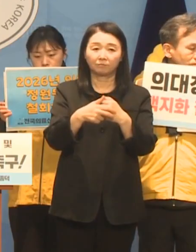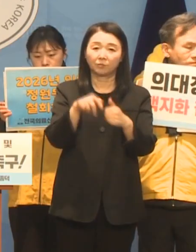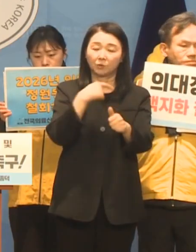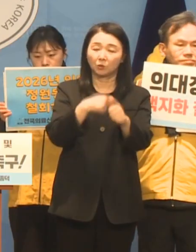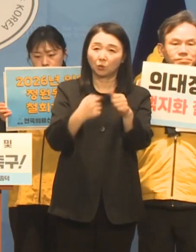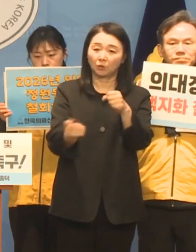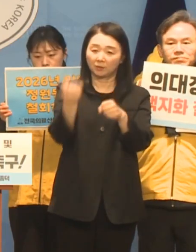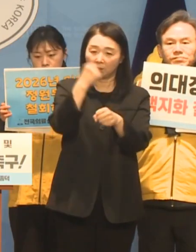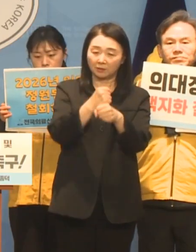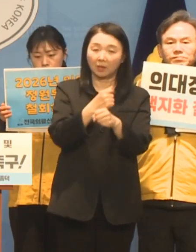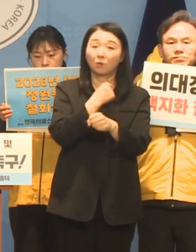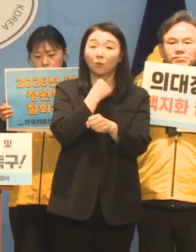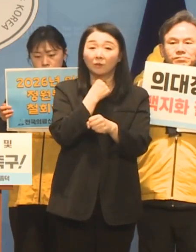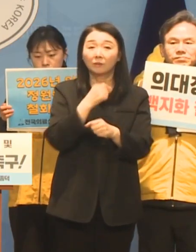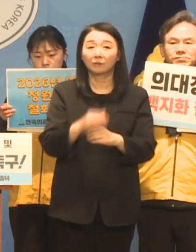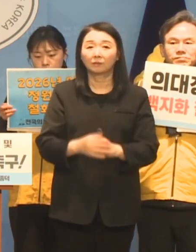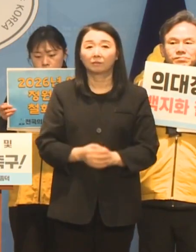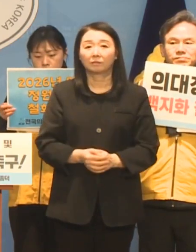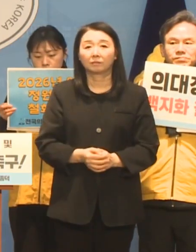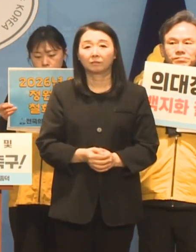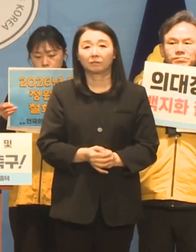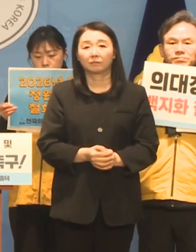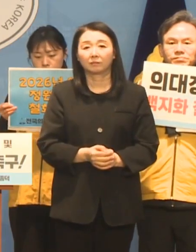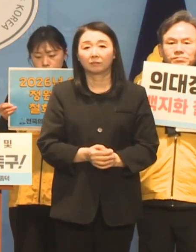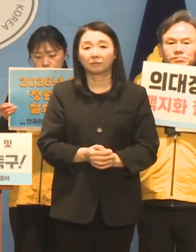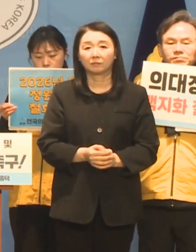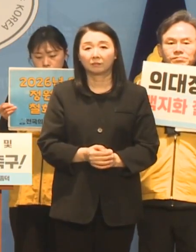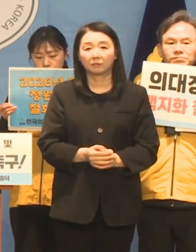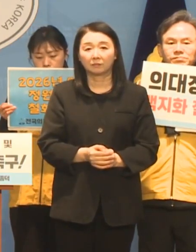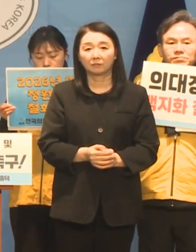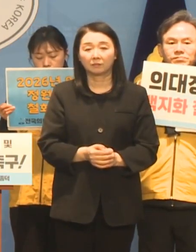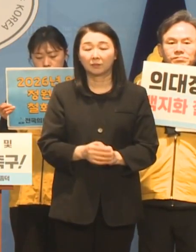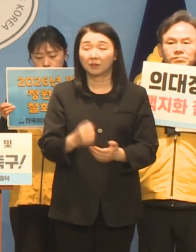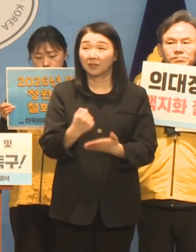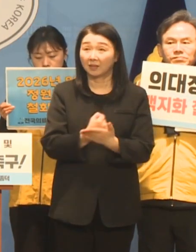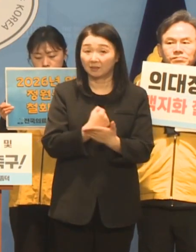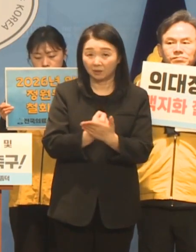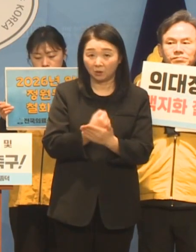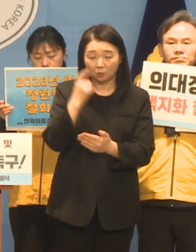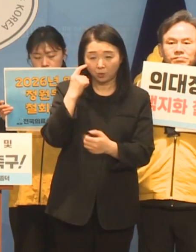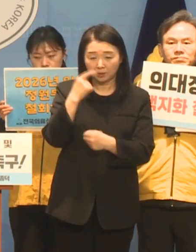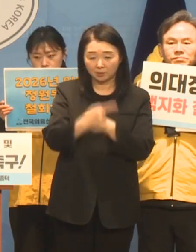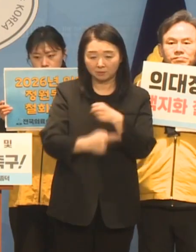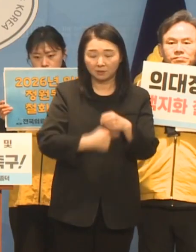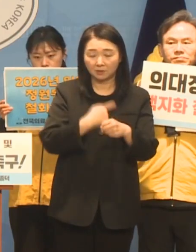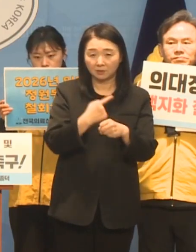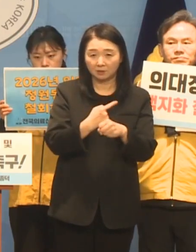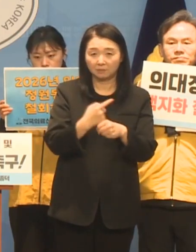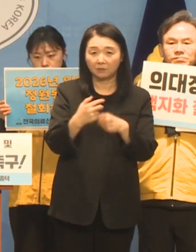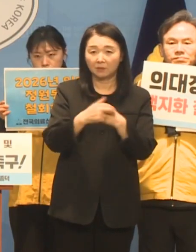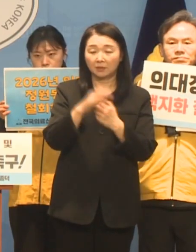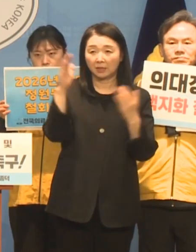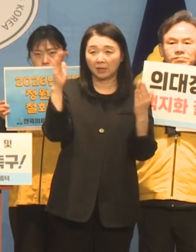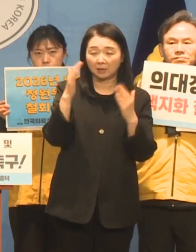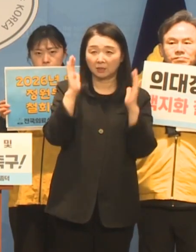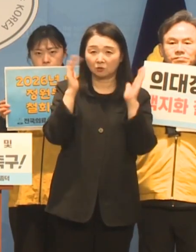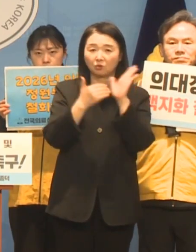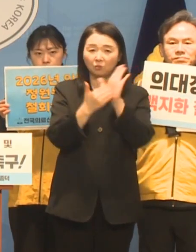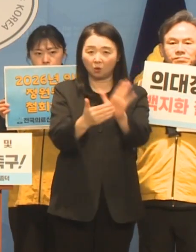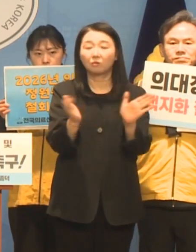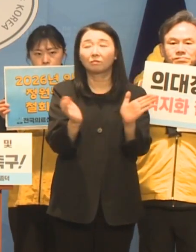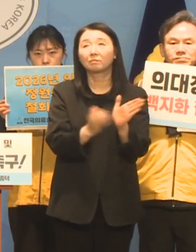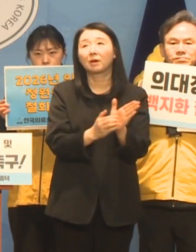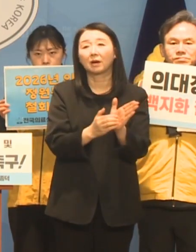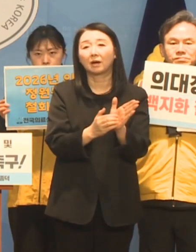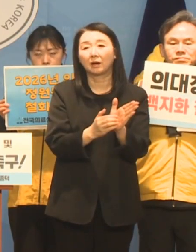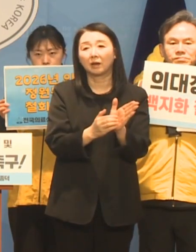저희도 안타깝습니다. 지금 1년 의대생들이 수업을 거부하고 그런 의사